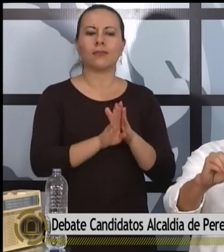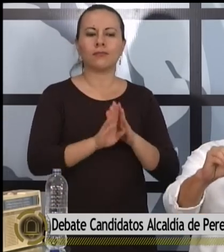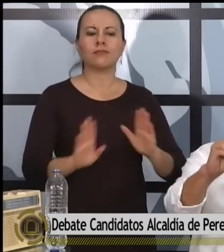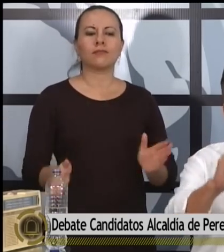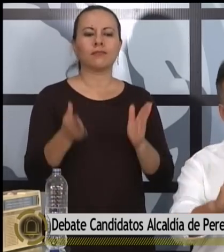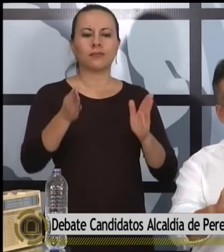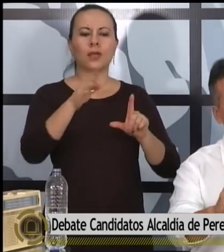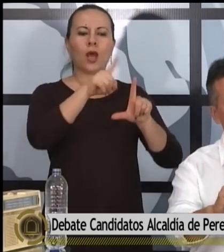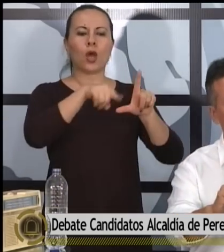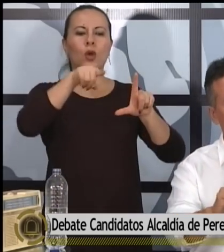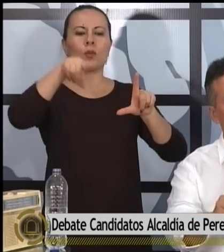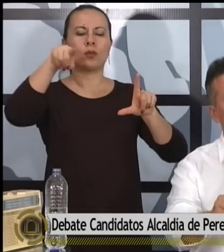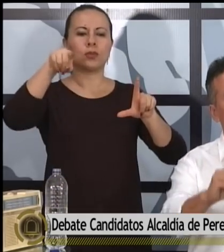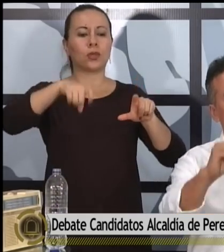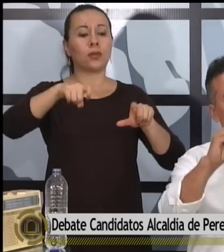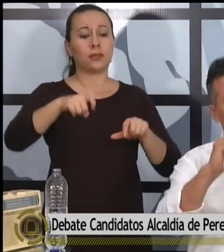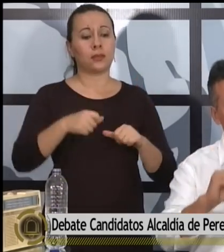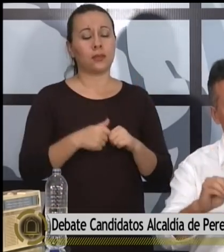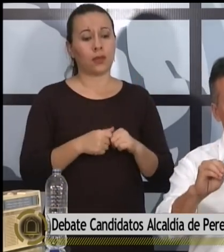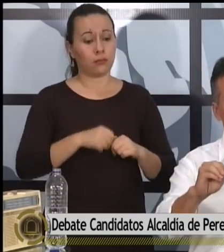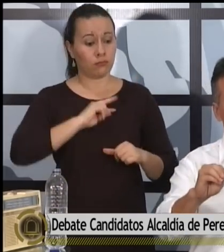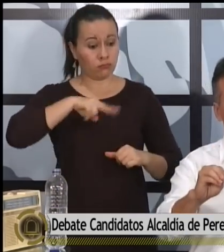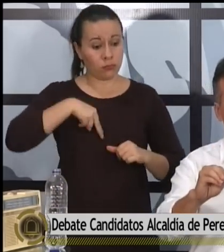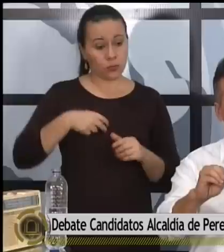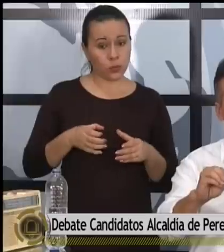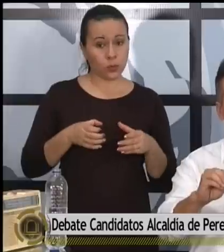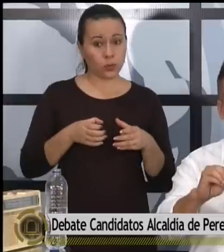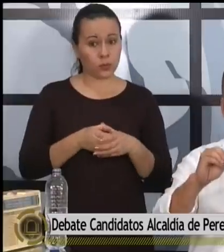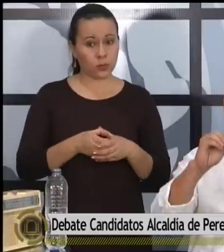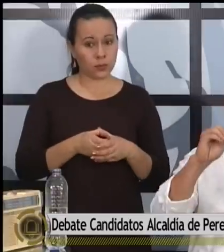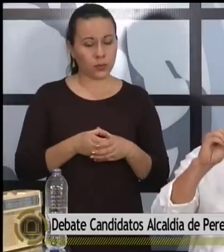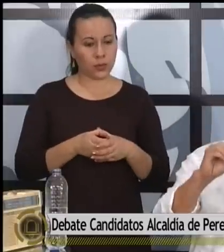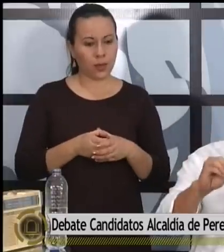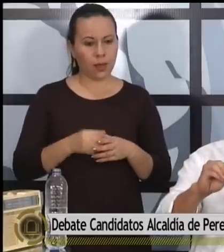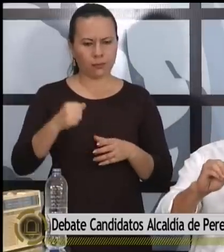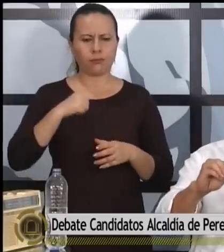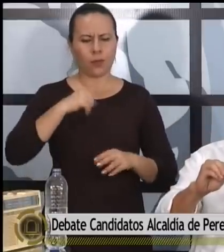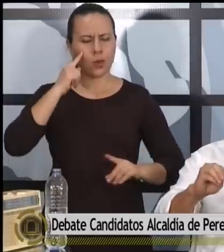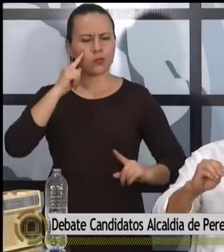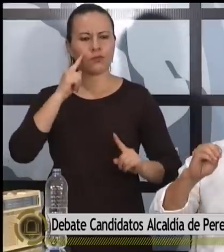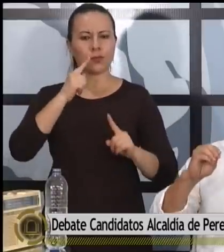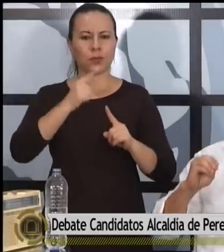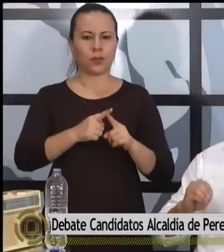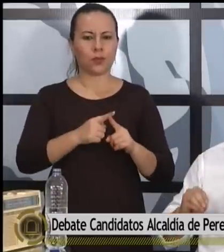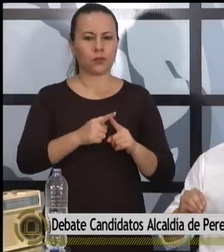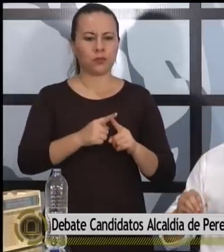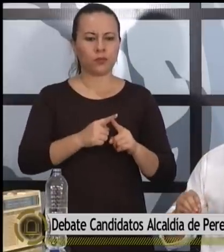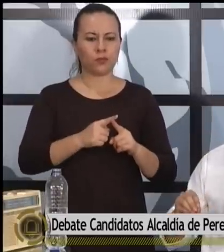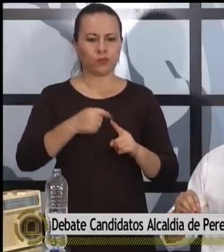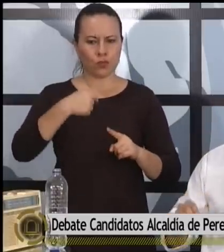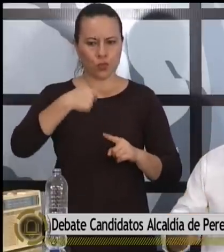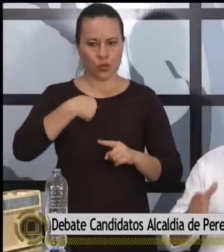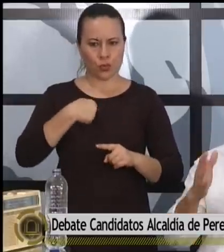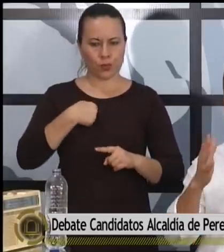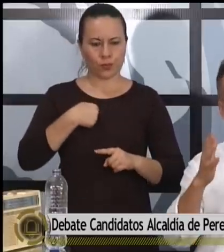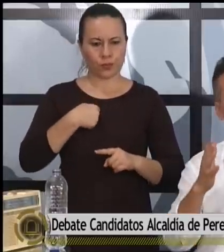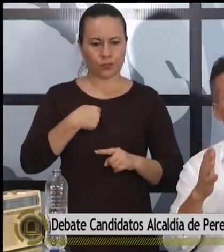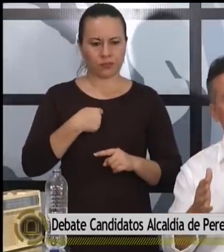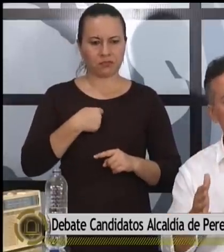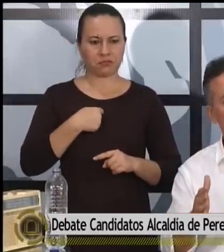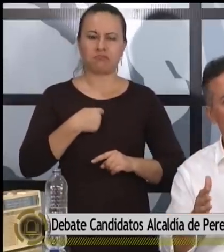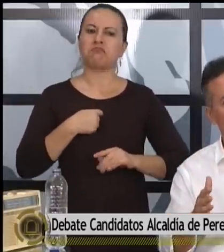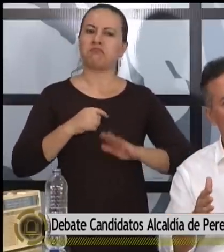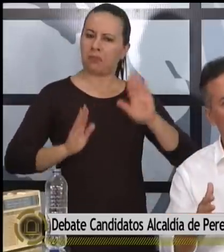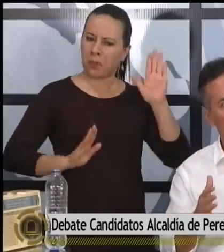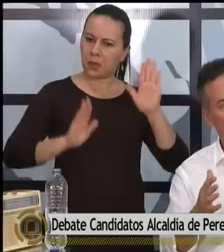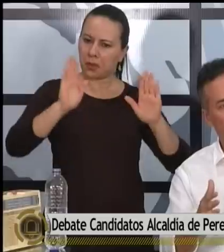reclaman mejor desempeño. Nosotros tenemos este propósito. Mauricio Salazar está aspirando a la